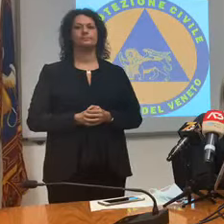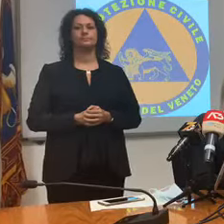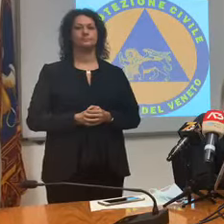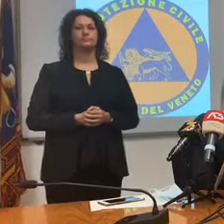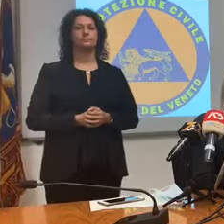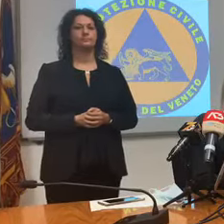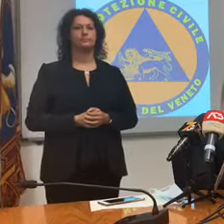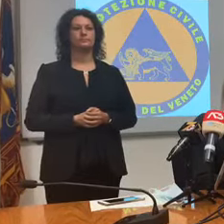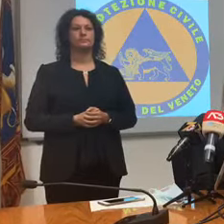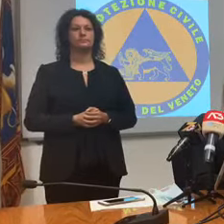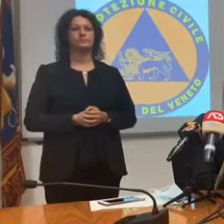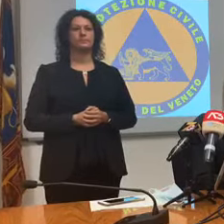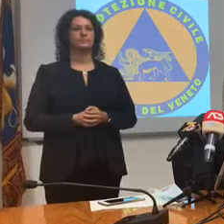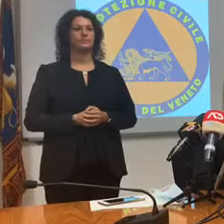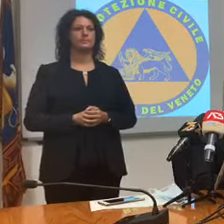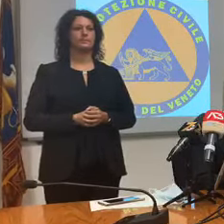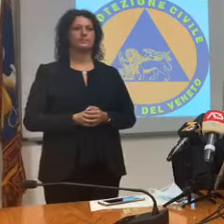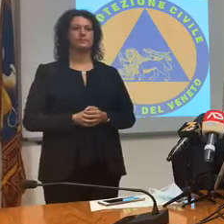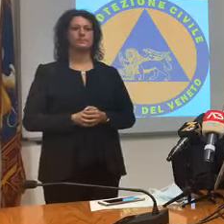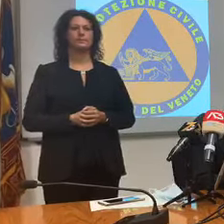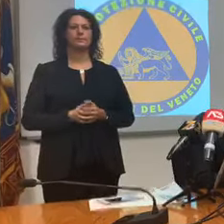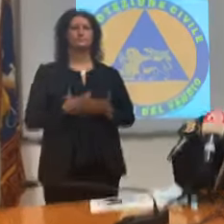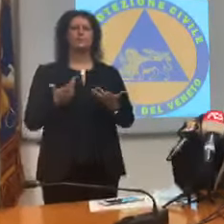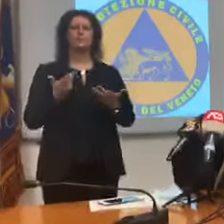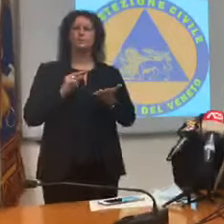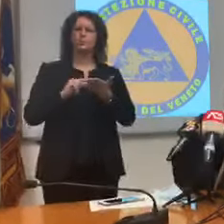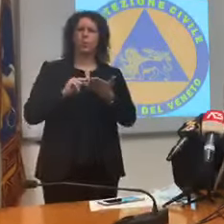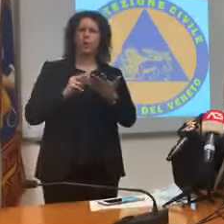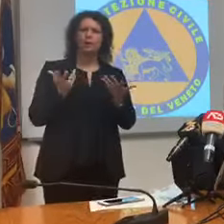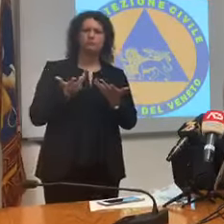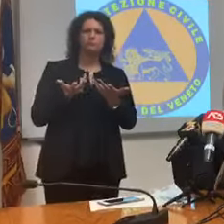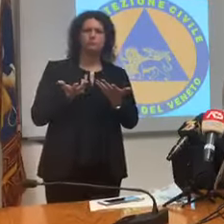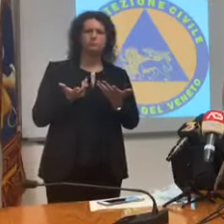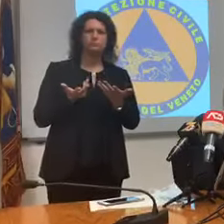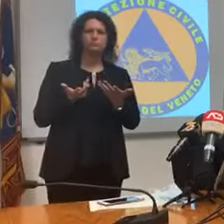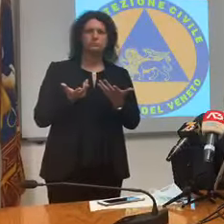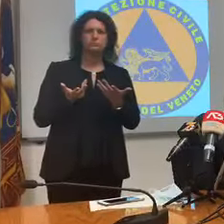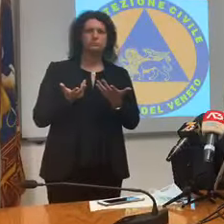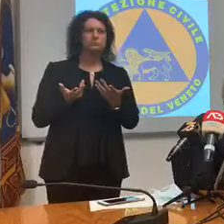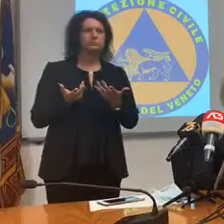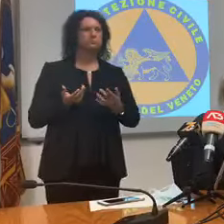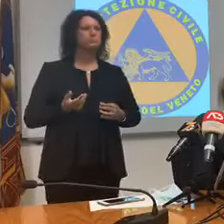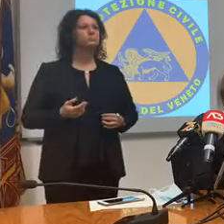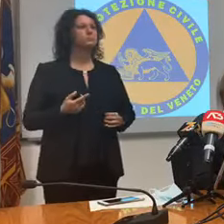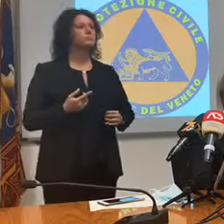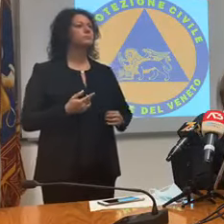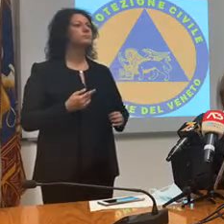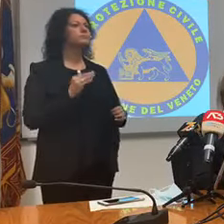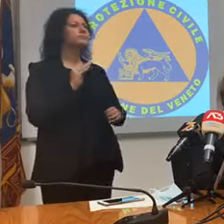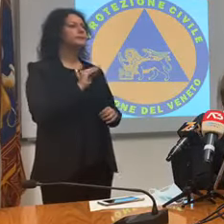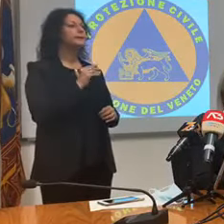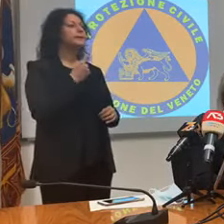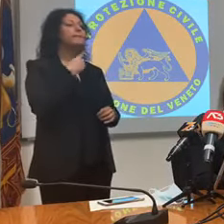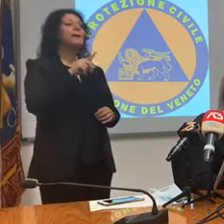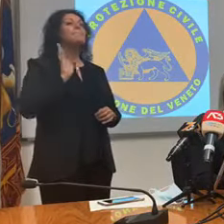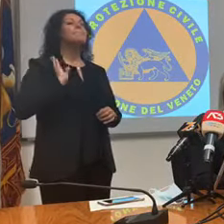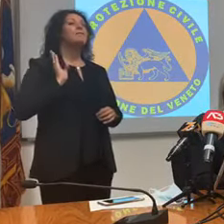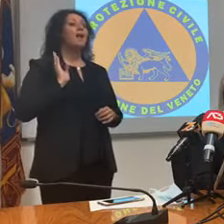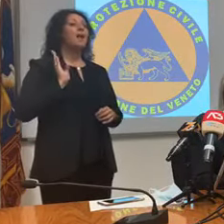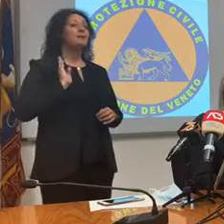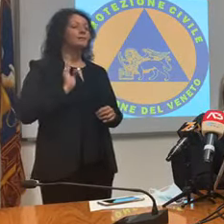Sulla scuola cosa che c'era in particolare? C'era anche la questione delle badanti, cioè di Ah,